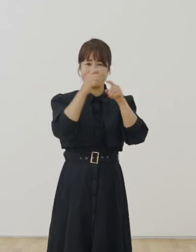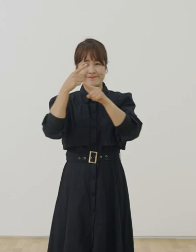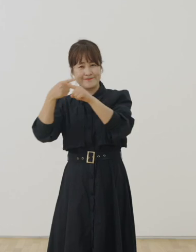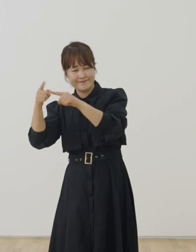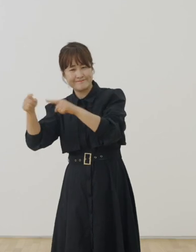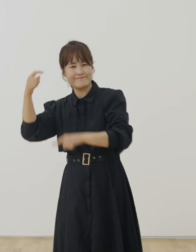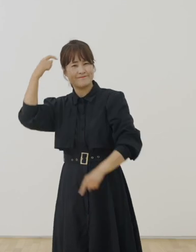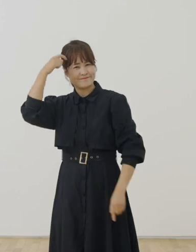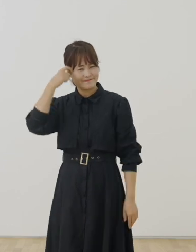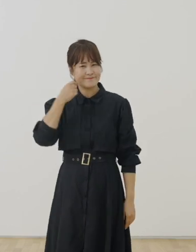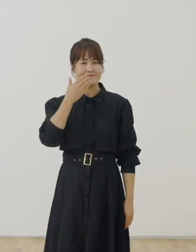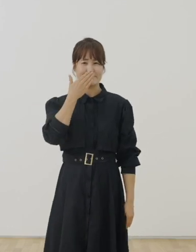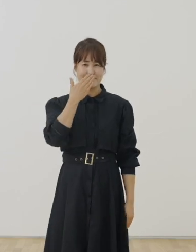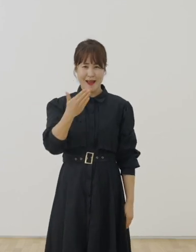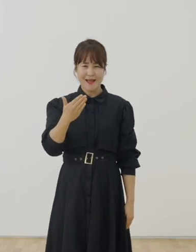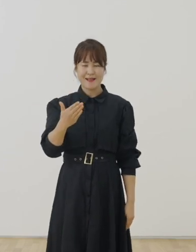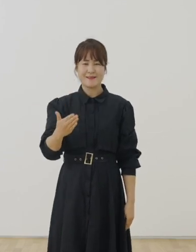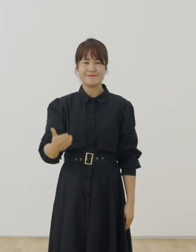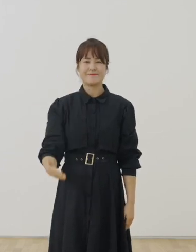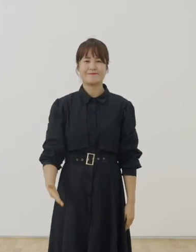비평성을 느낄 수 있게 된다.